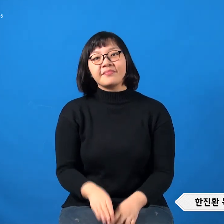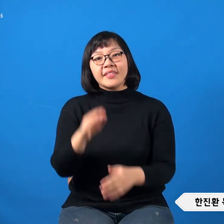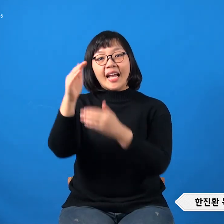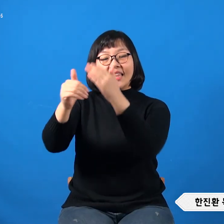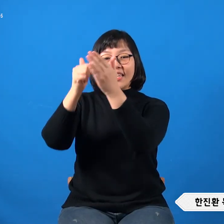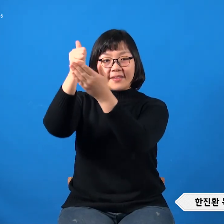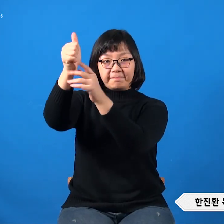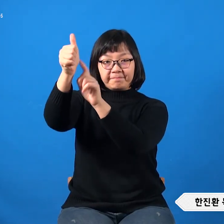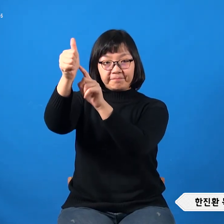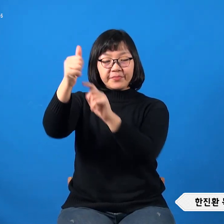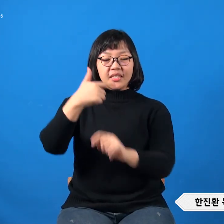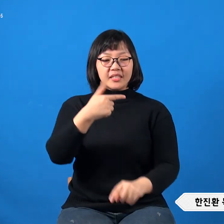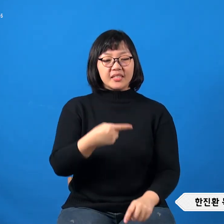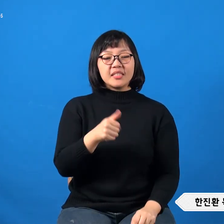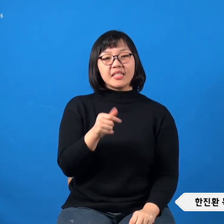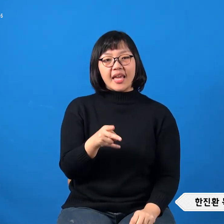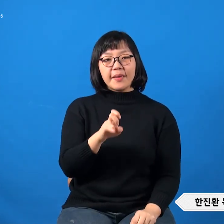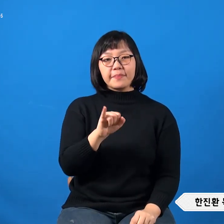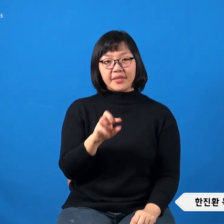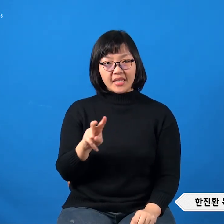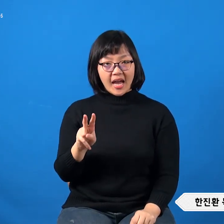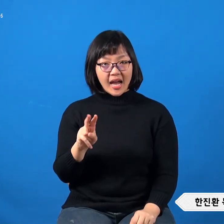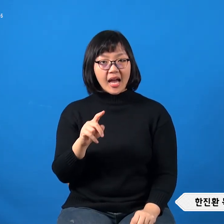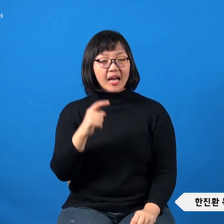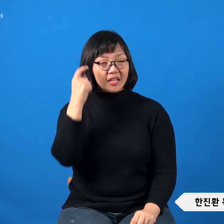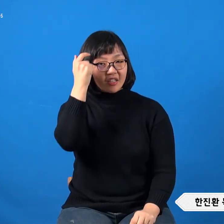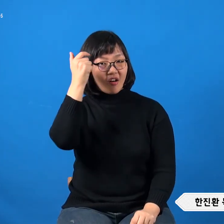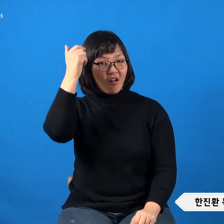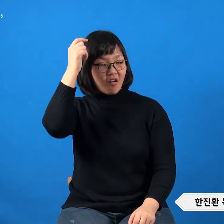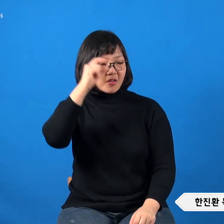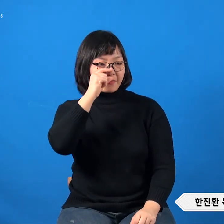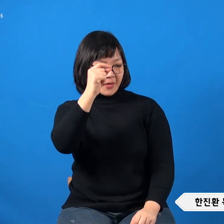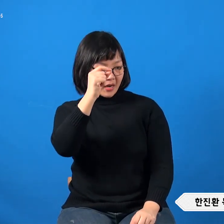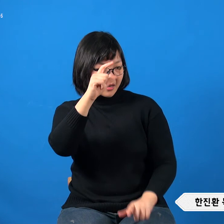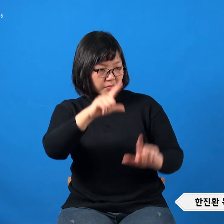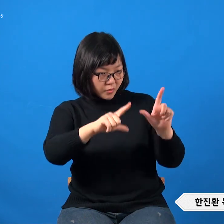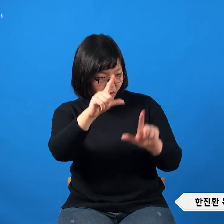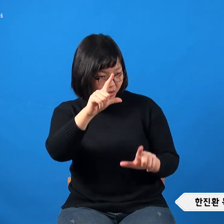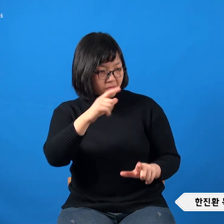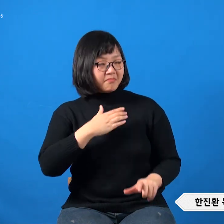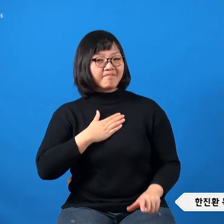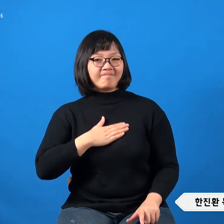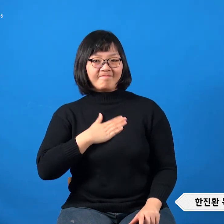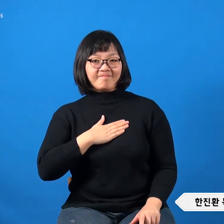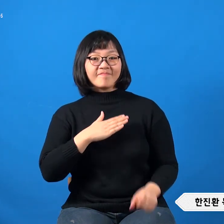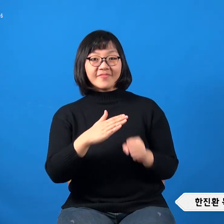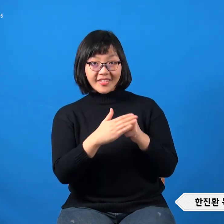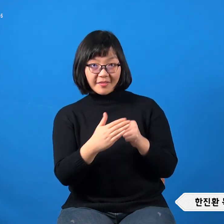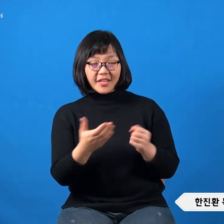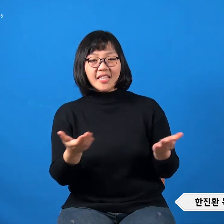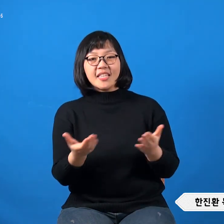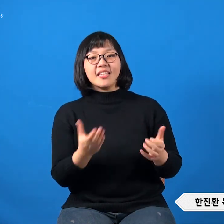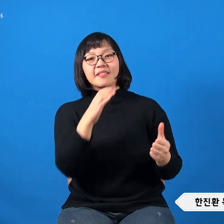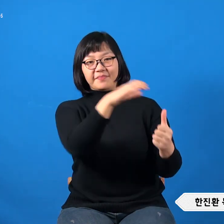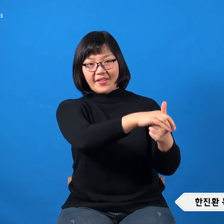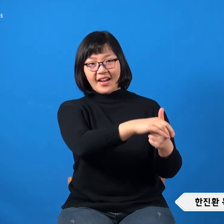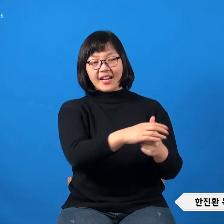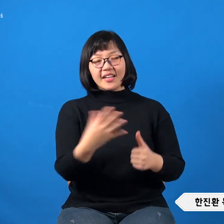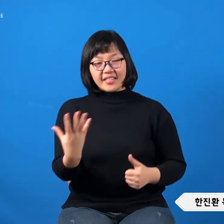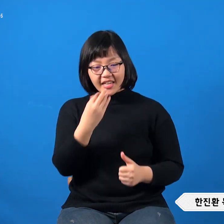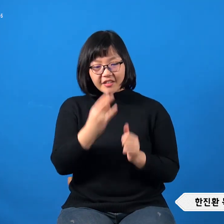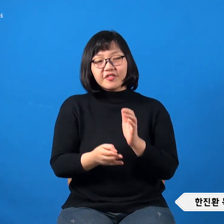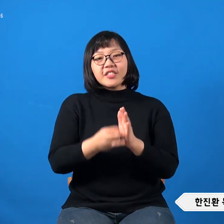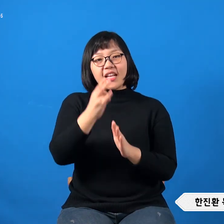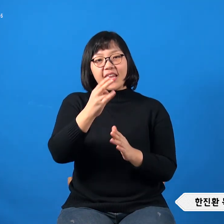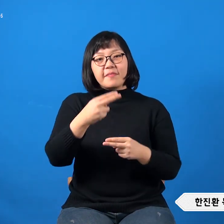하나님이 느헤미야의 그 영적인 감수성을 높이 보셨습니다. 그래서 그에게 예루살렘 성을 중건하는